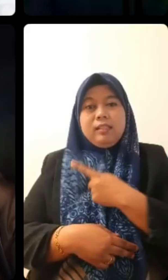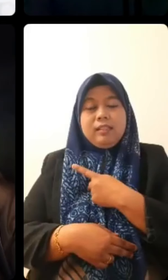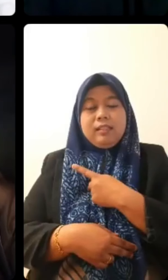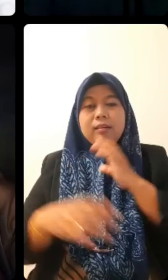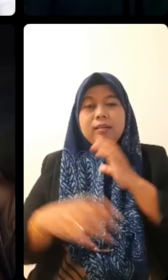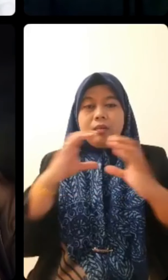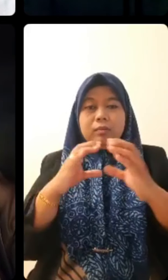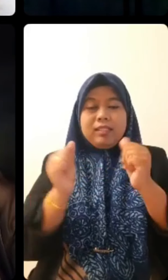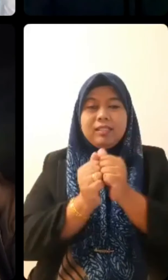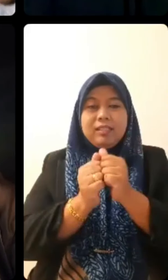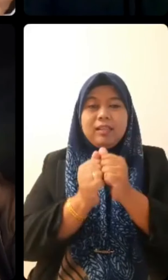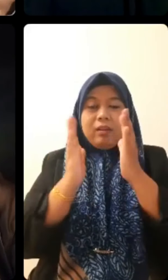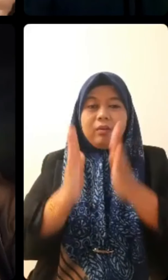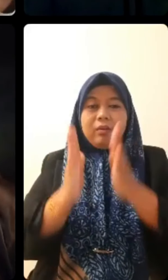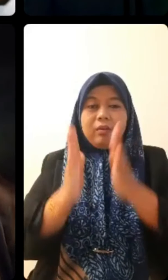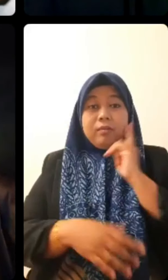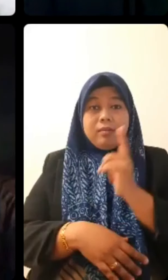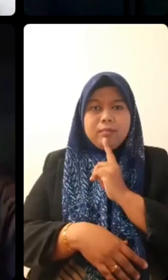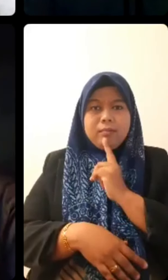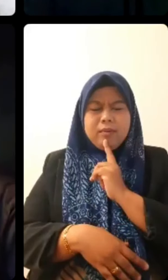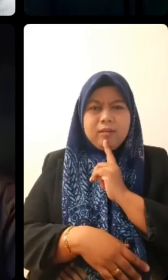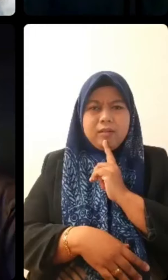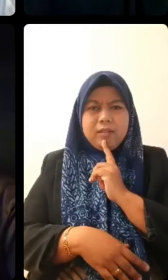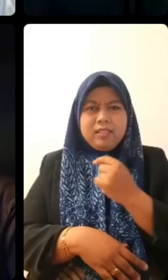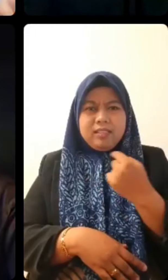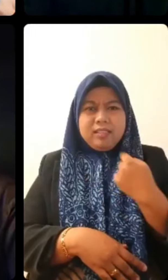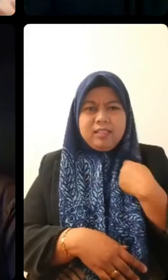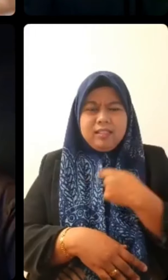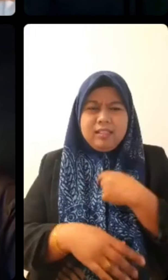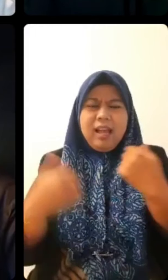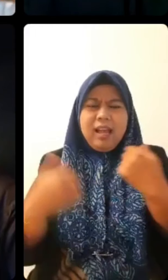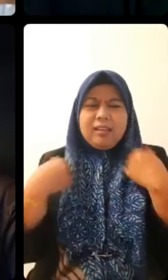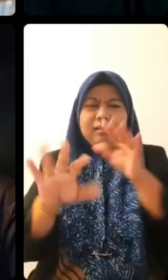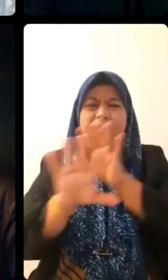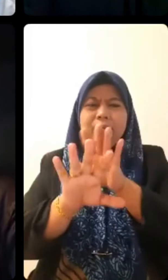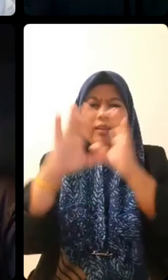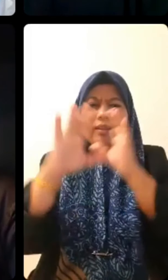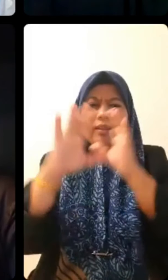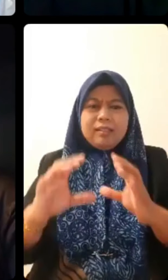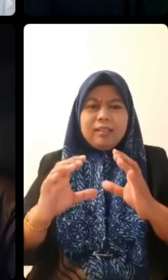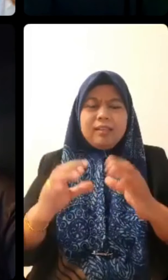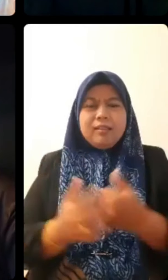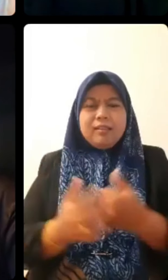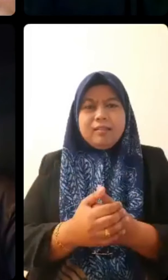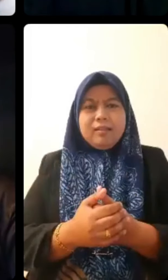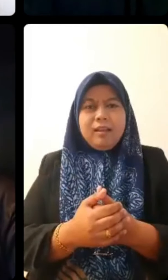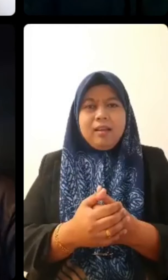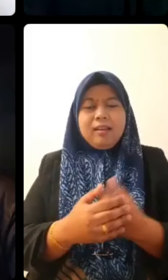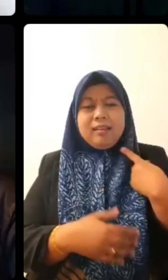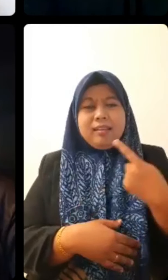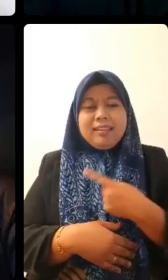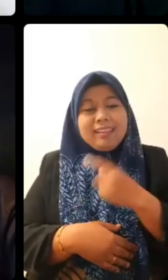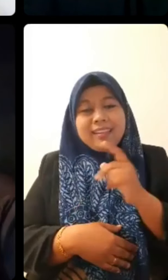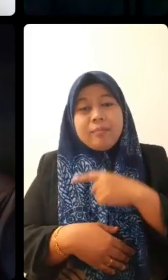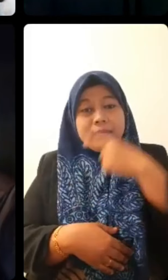pekak, kita banyak cara. Sebab sekarang ni kita ada smartphone, kita bawa di mana-mana, kita akan bawa smartphone.